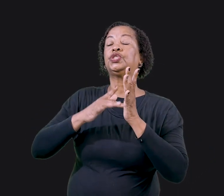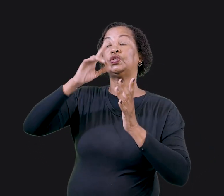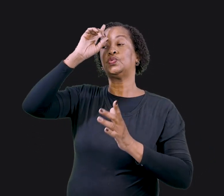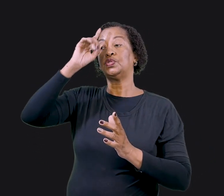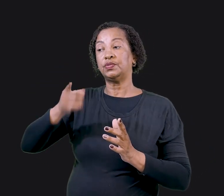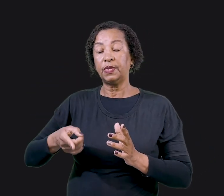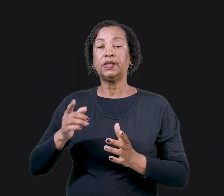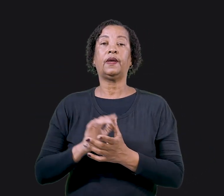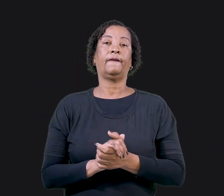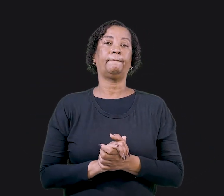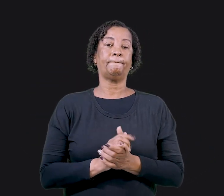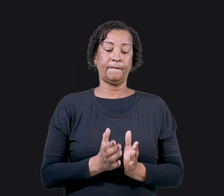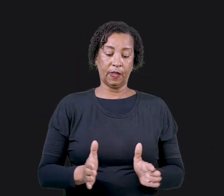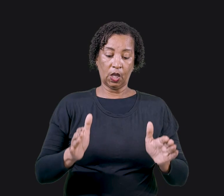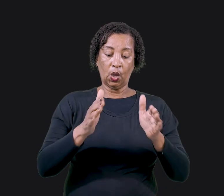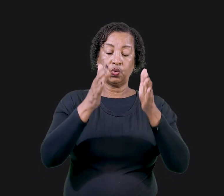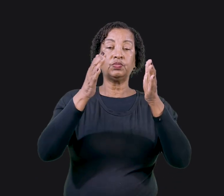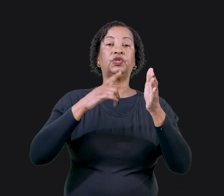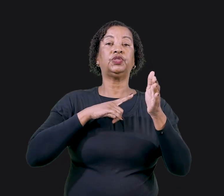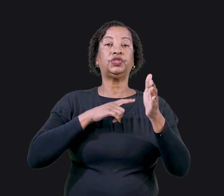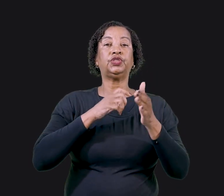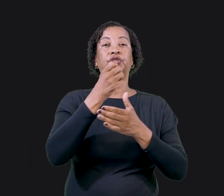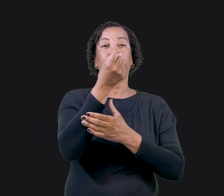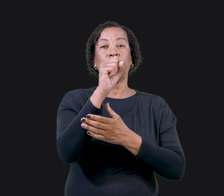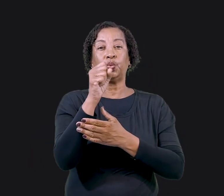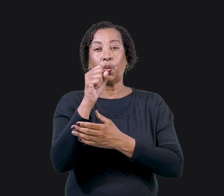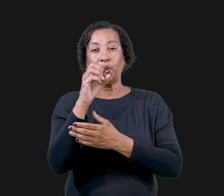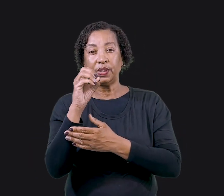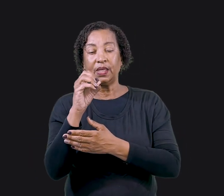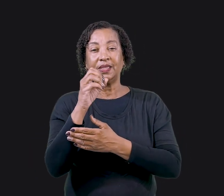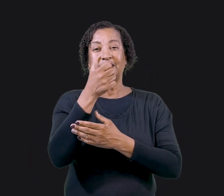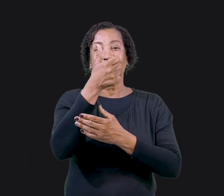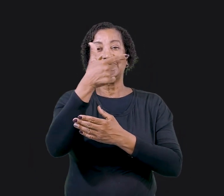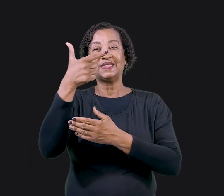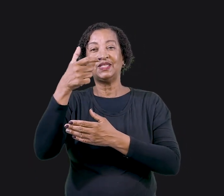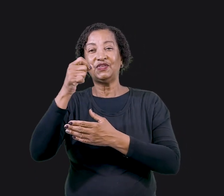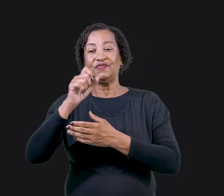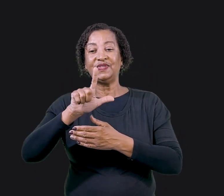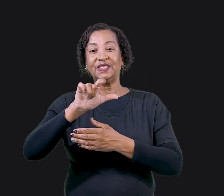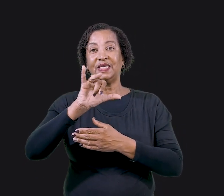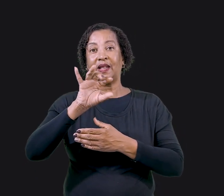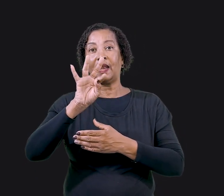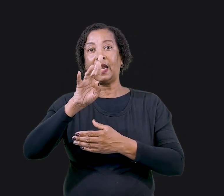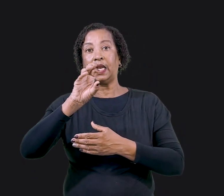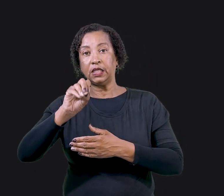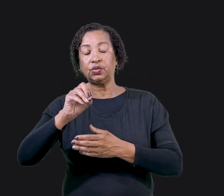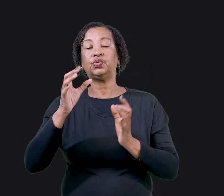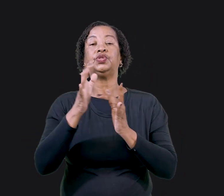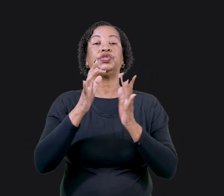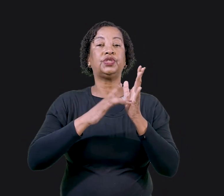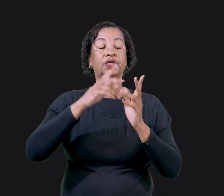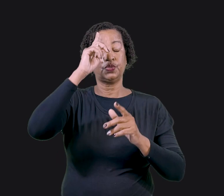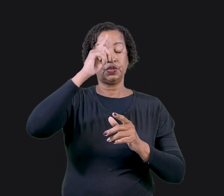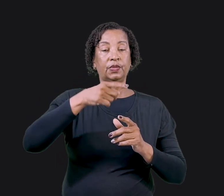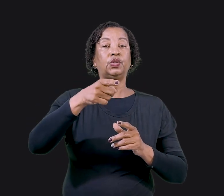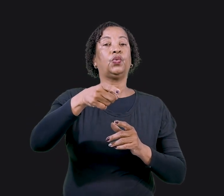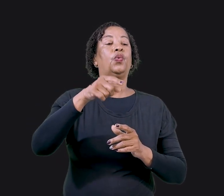potes vazios podiam comportar de 80 a 120 litros. E Jesus disse aos empregados: encham os potes com